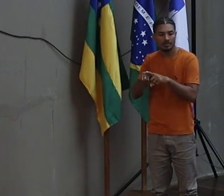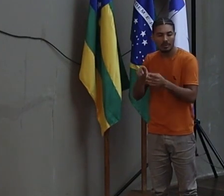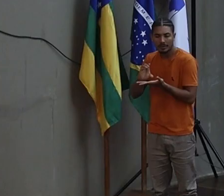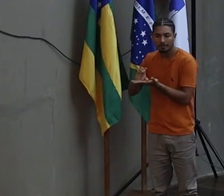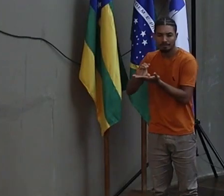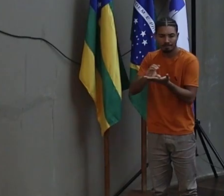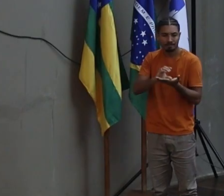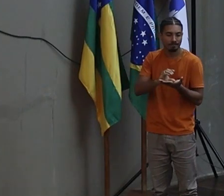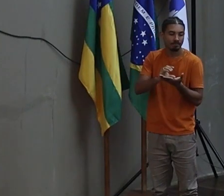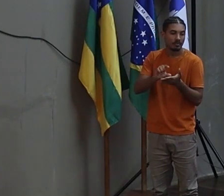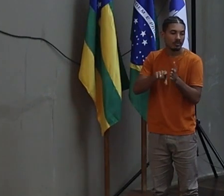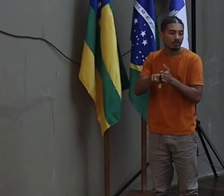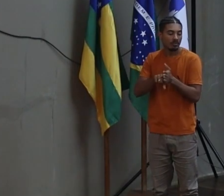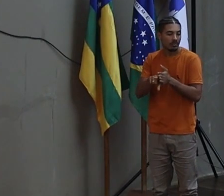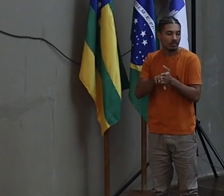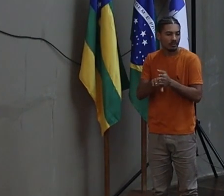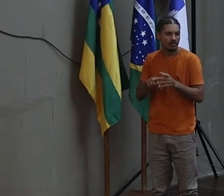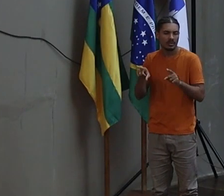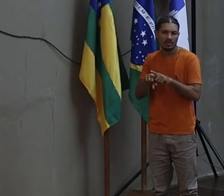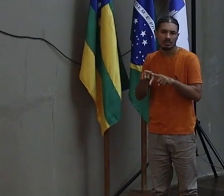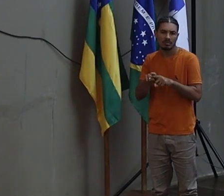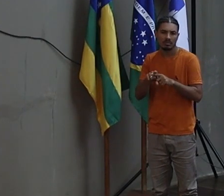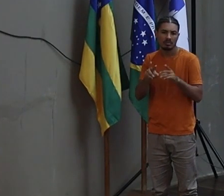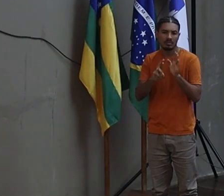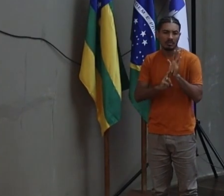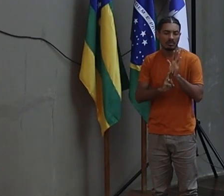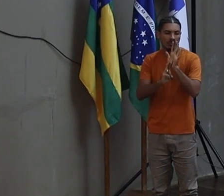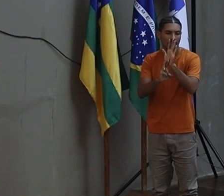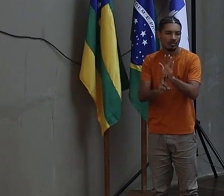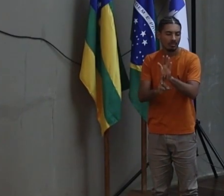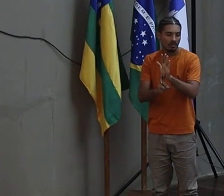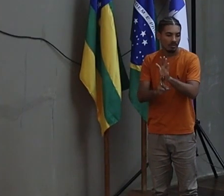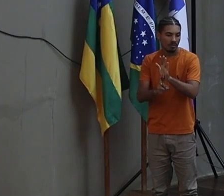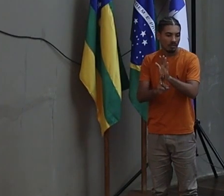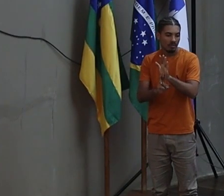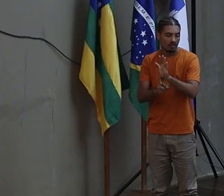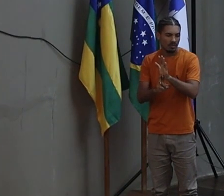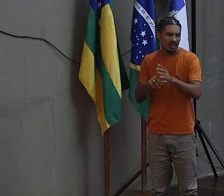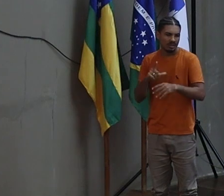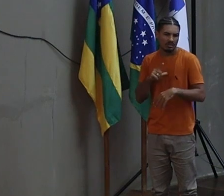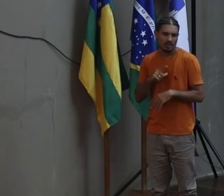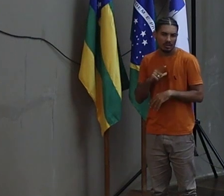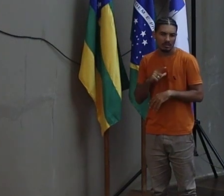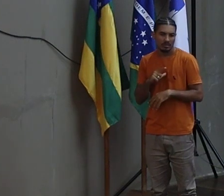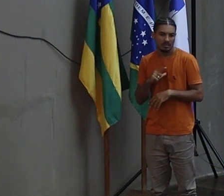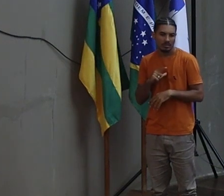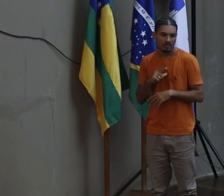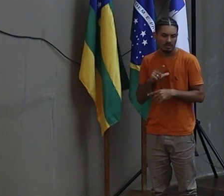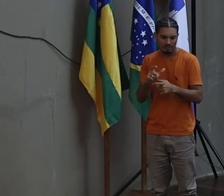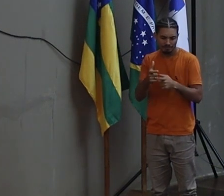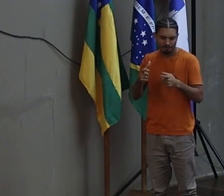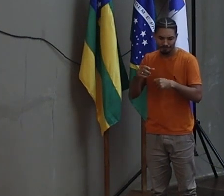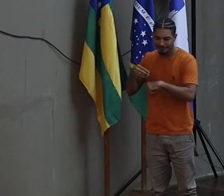e também na representação, né, a gente tem muito mais essa